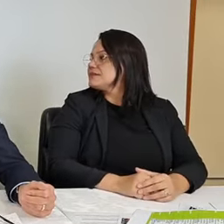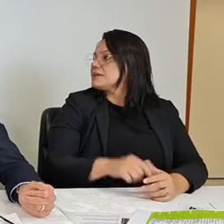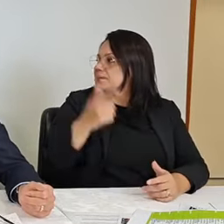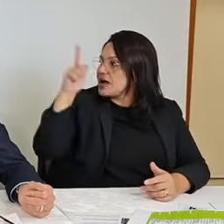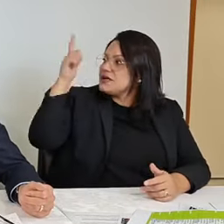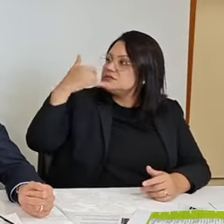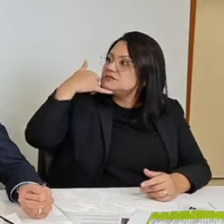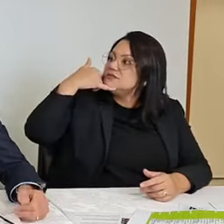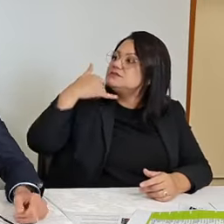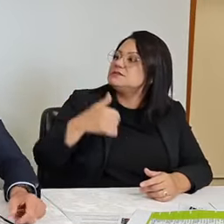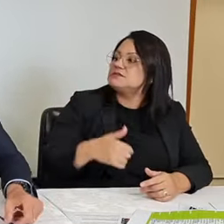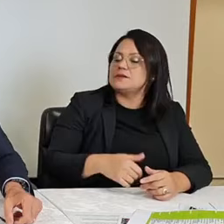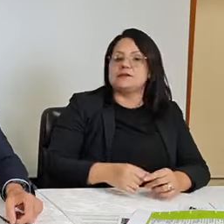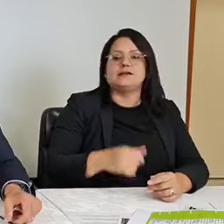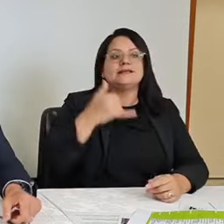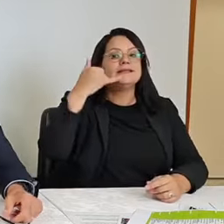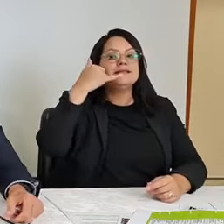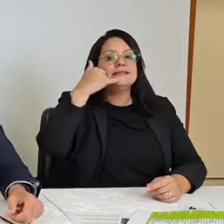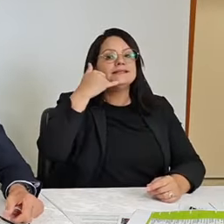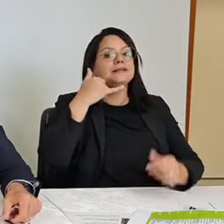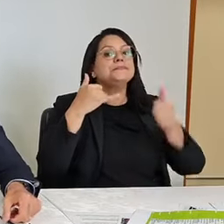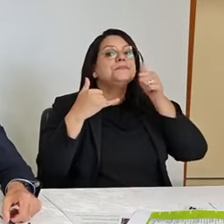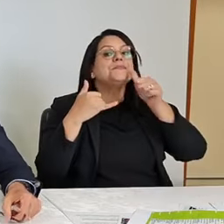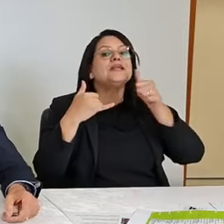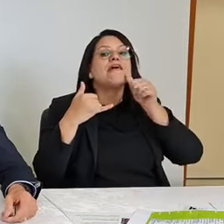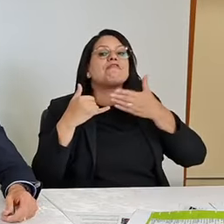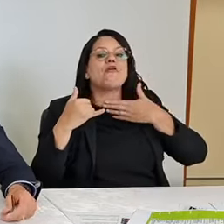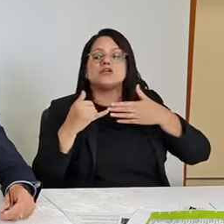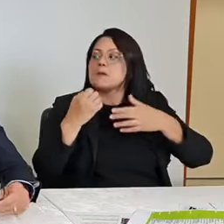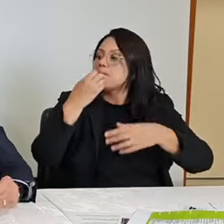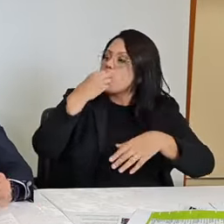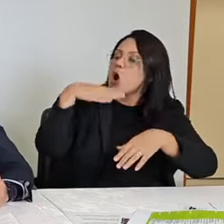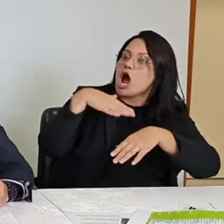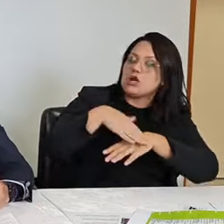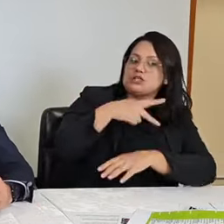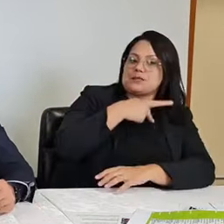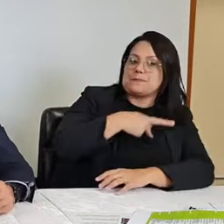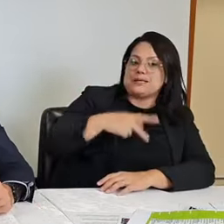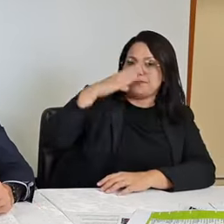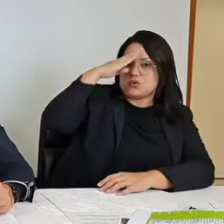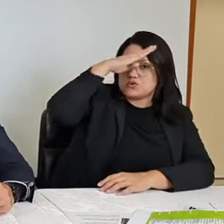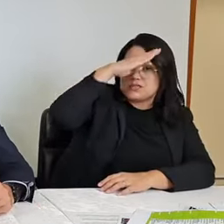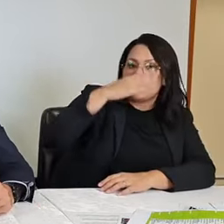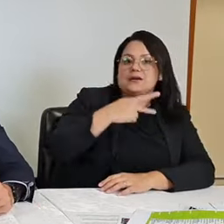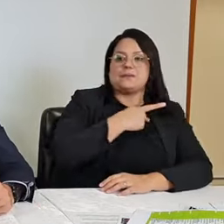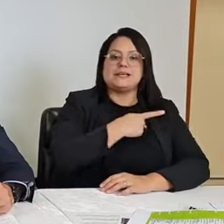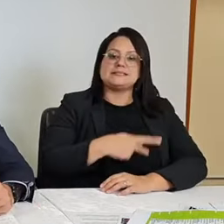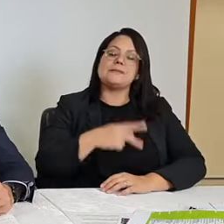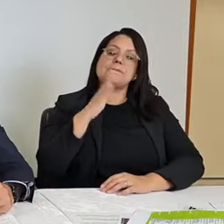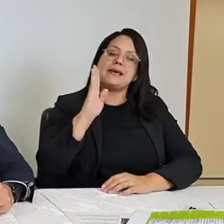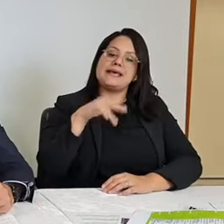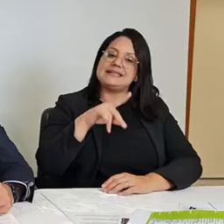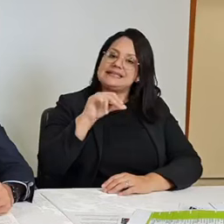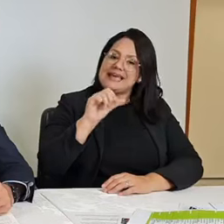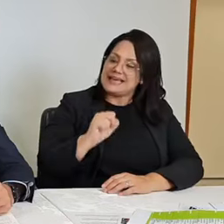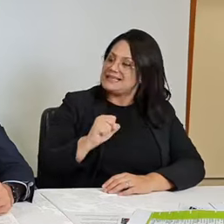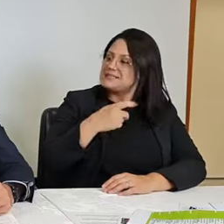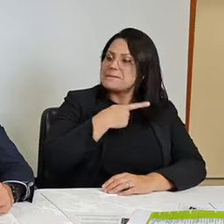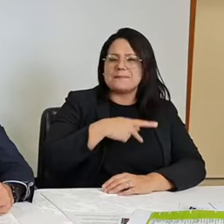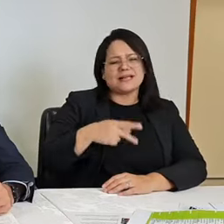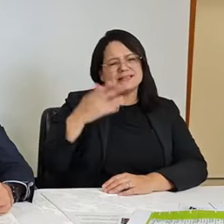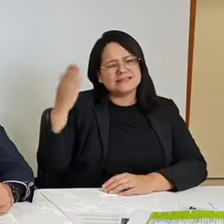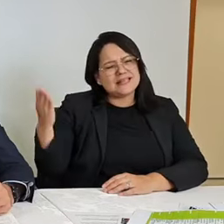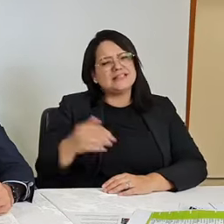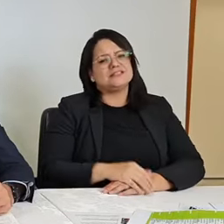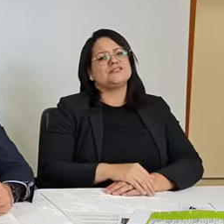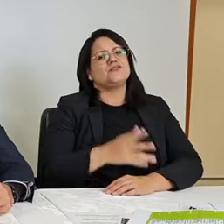Tem mais aí? Vamos lá. Boa noite, presidente Bolsonaro. Boa noite, presidente do BNDES. Presidente Montezano, partindo aí